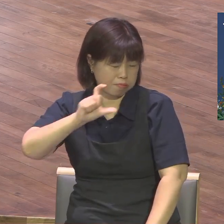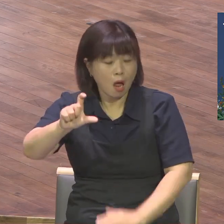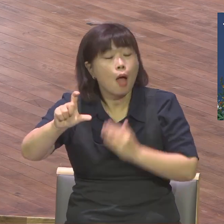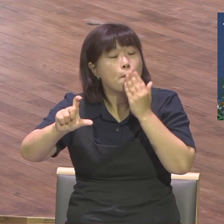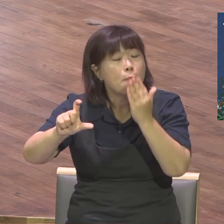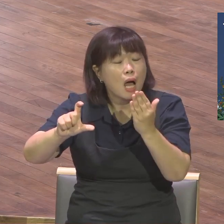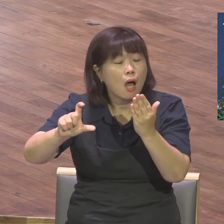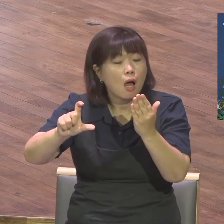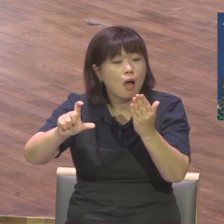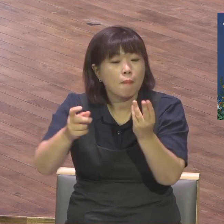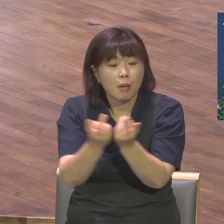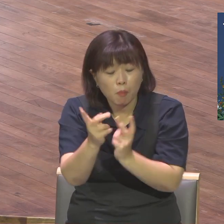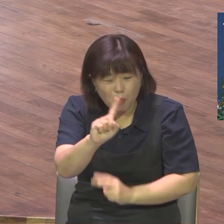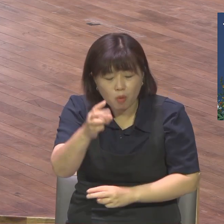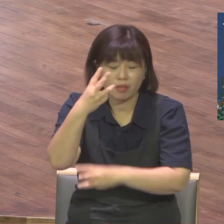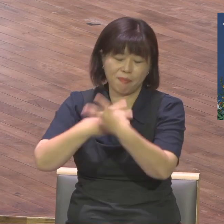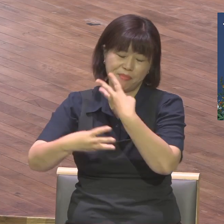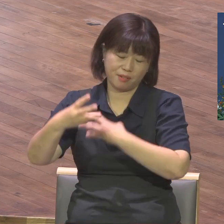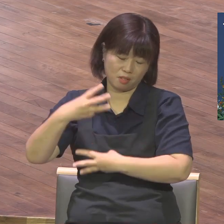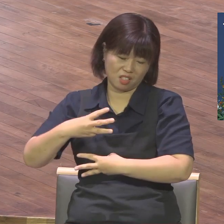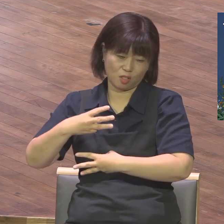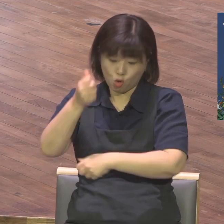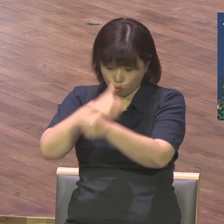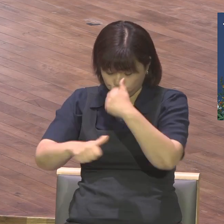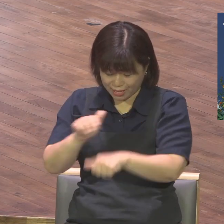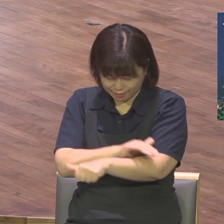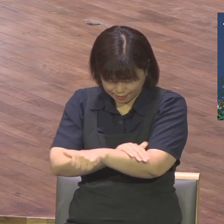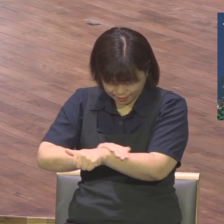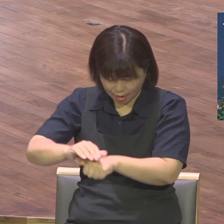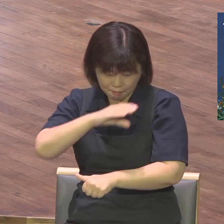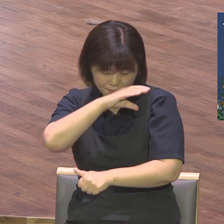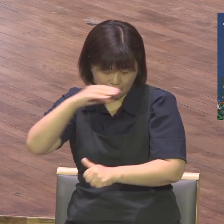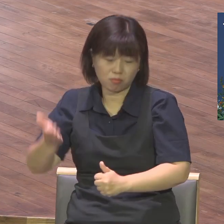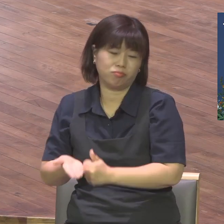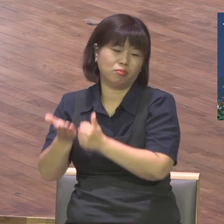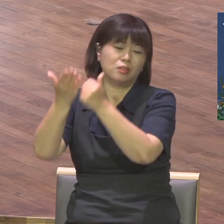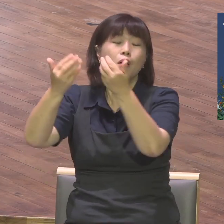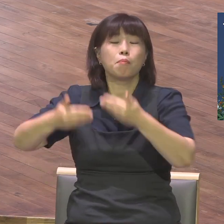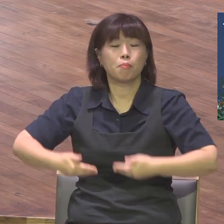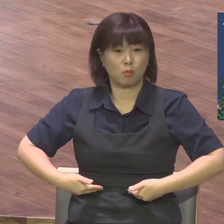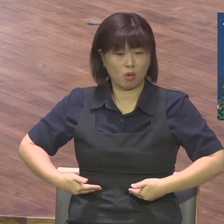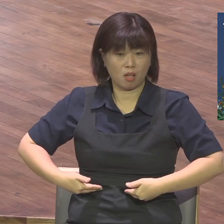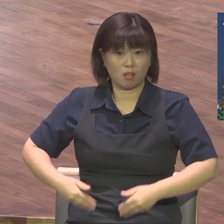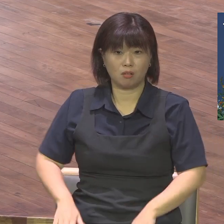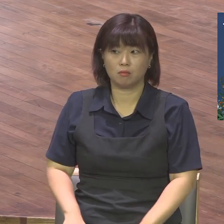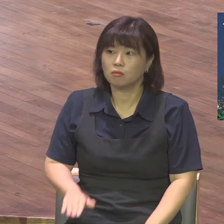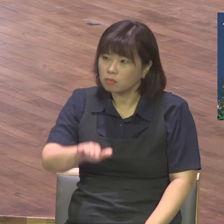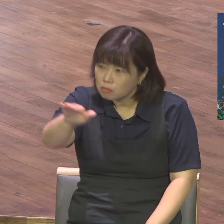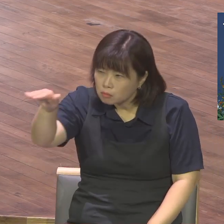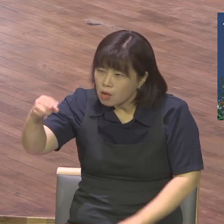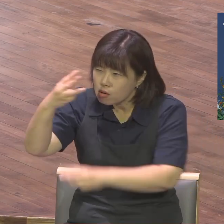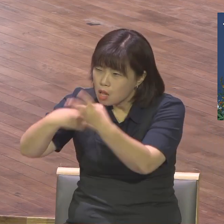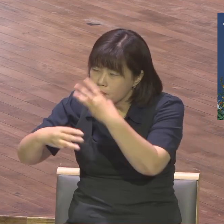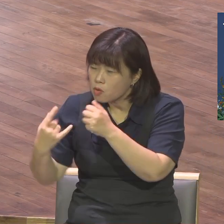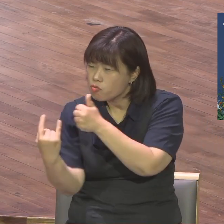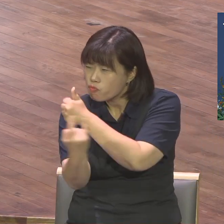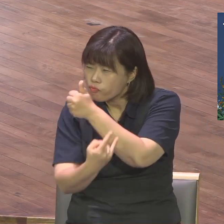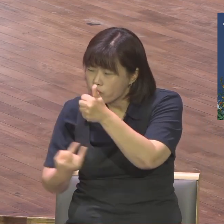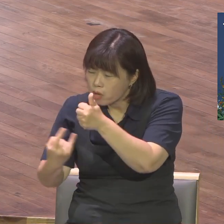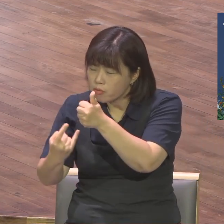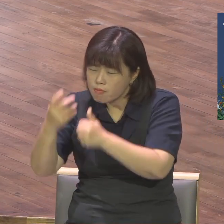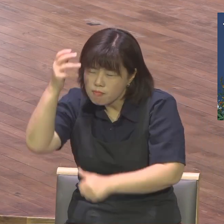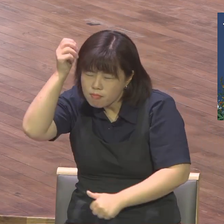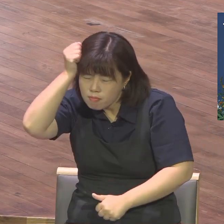저 미래가 없기 때문에. 그래서 이 렘드 위원회는요 이 렘드 위원회는 정말